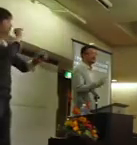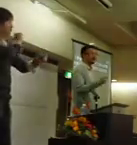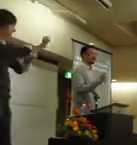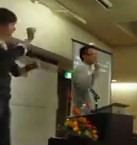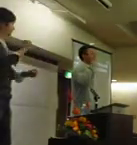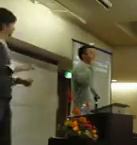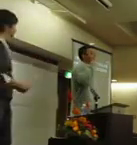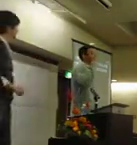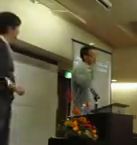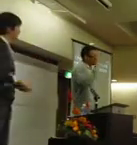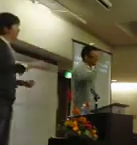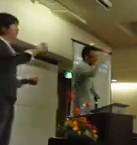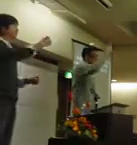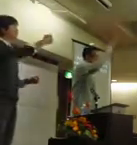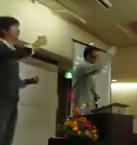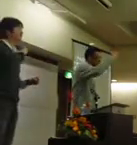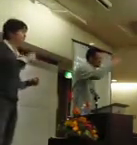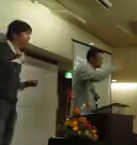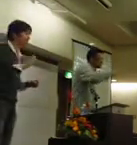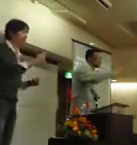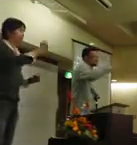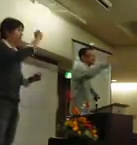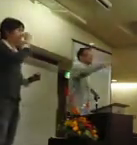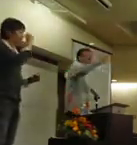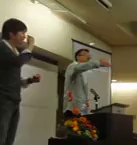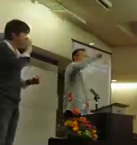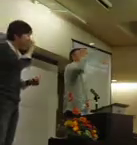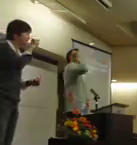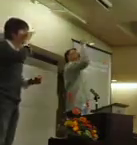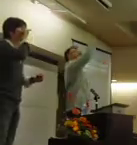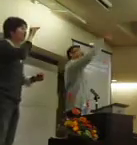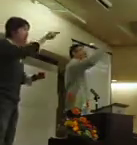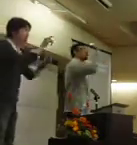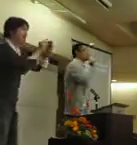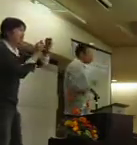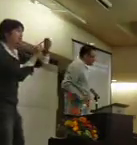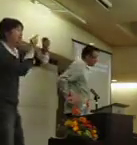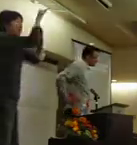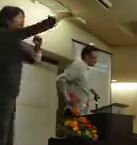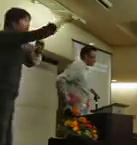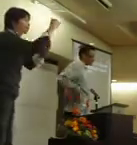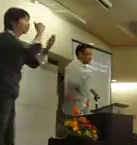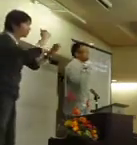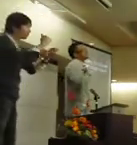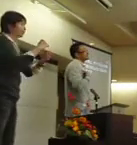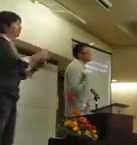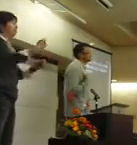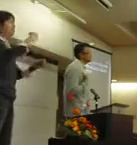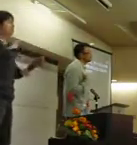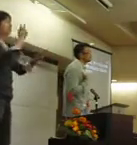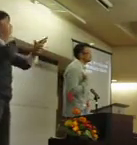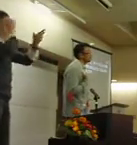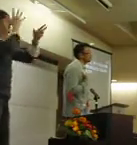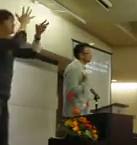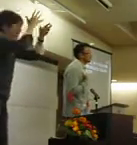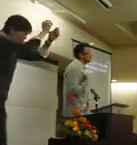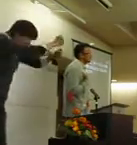でもね、私は目に見える先のことを私は信じたんです。